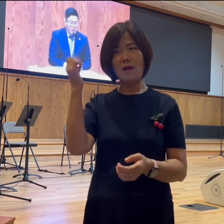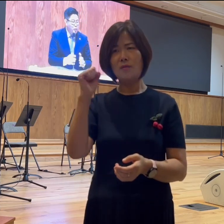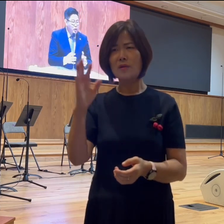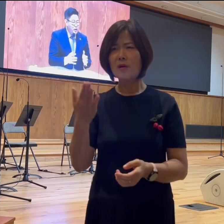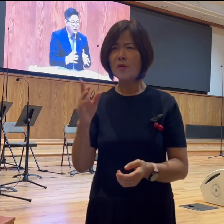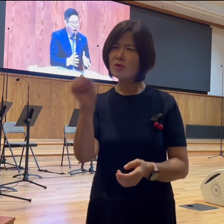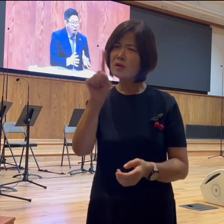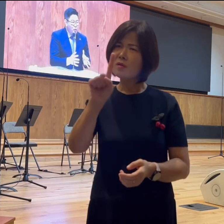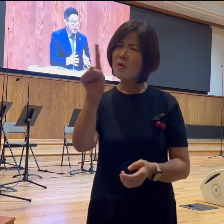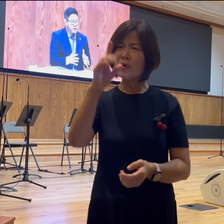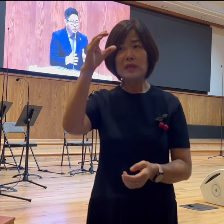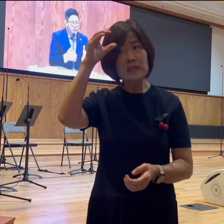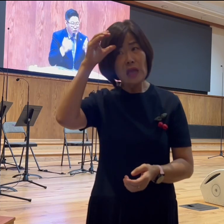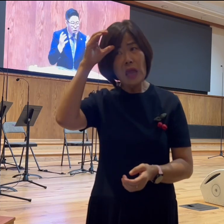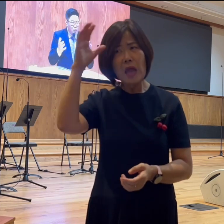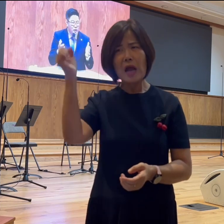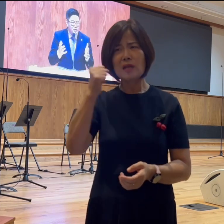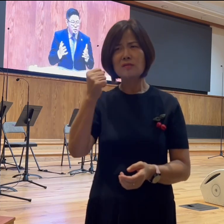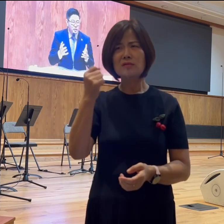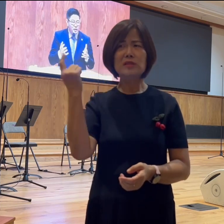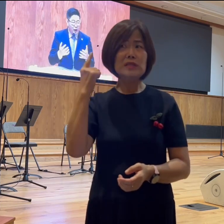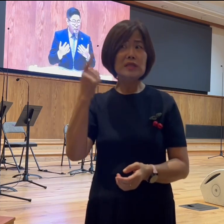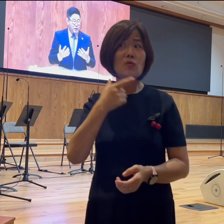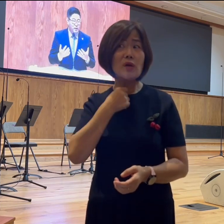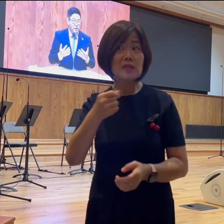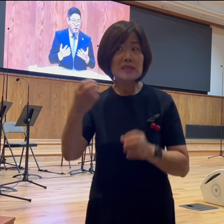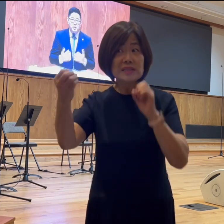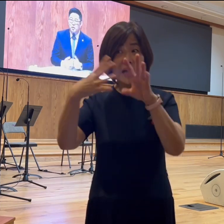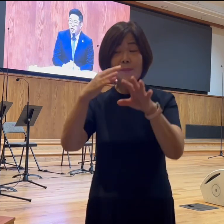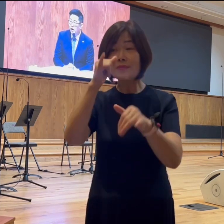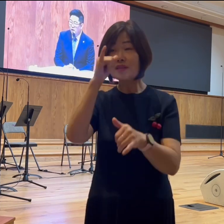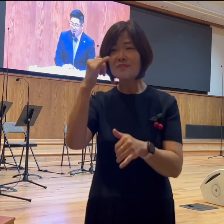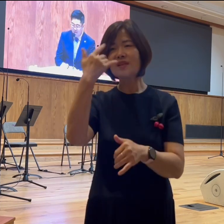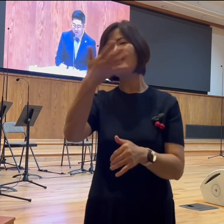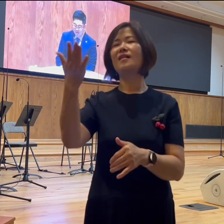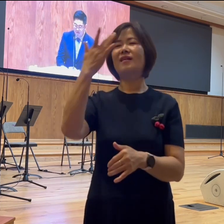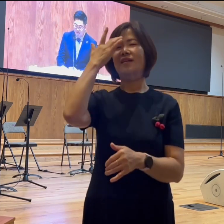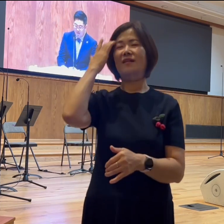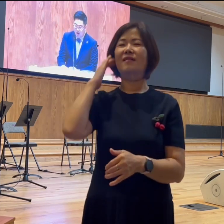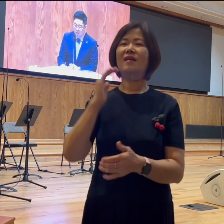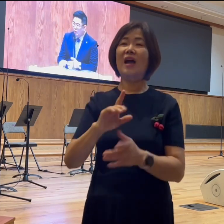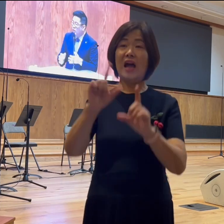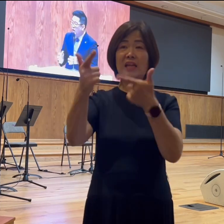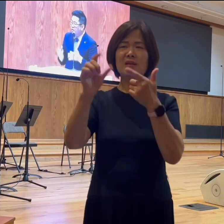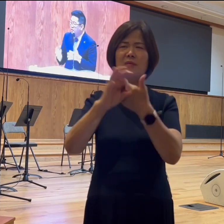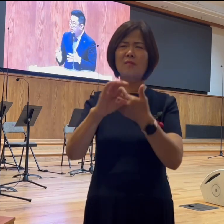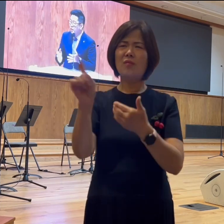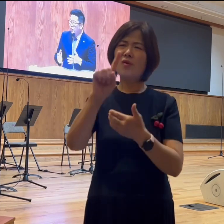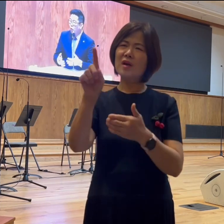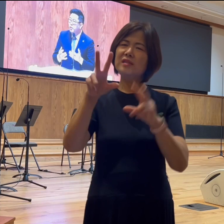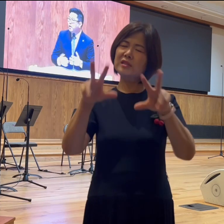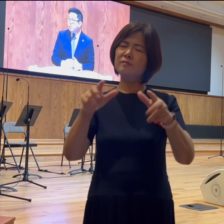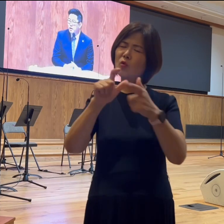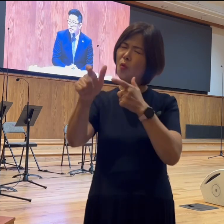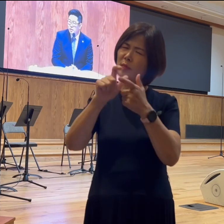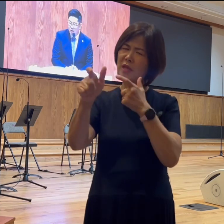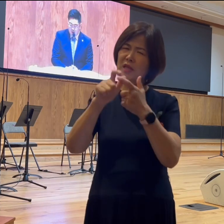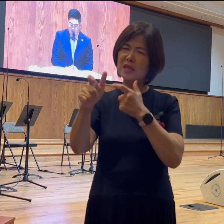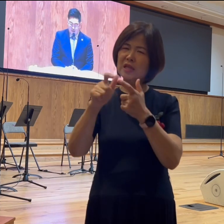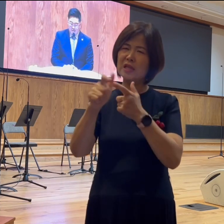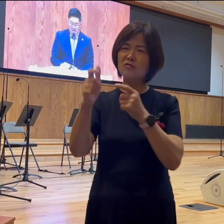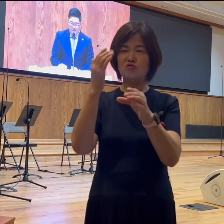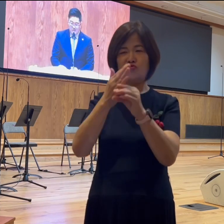혹시 뭔가 기대하고 계시는, 듣기 원하시는 답이 있는 걸까? 아니면 뭔가를 지금 고민하고 계시는